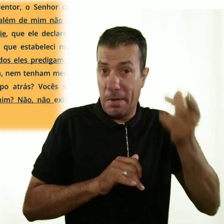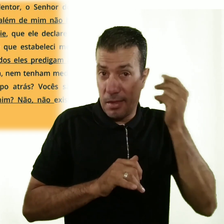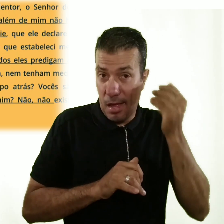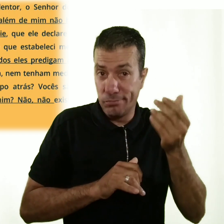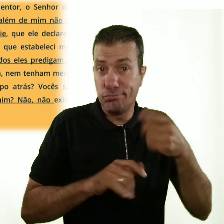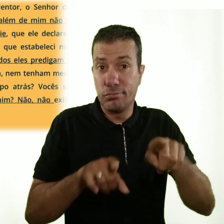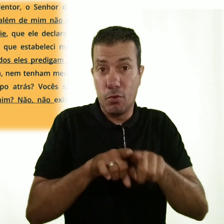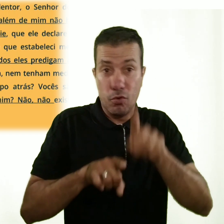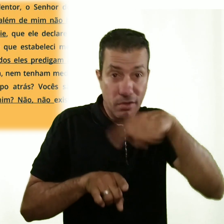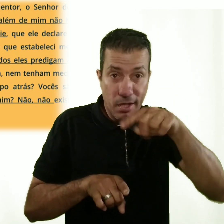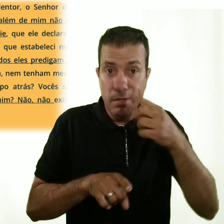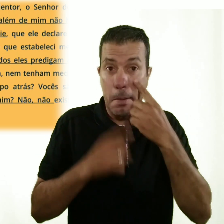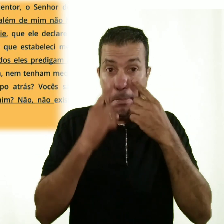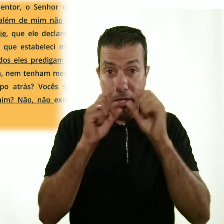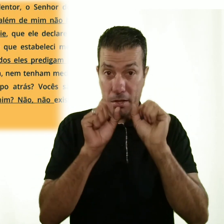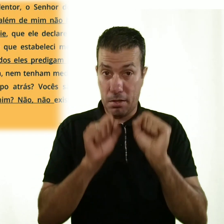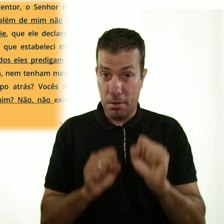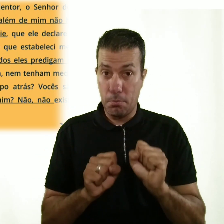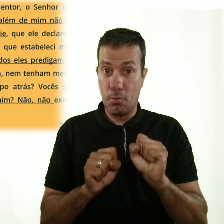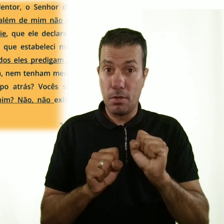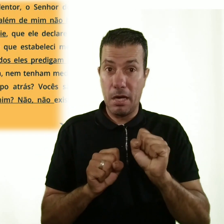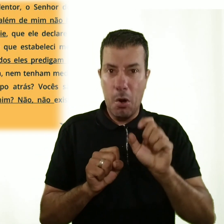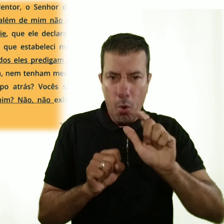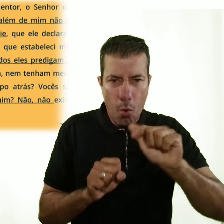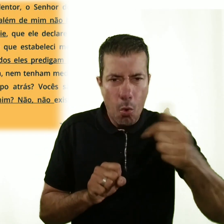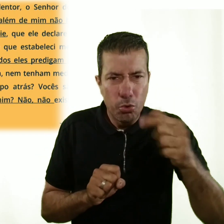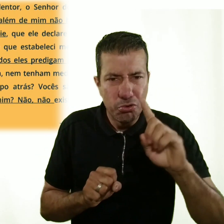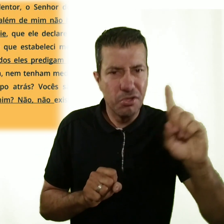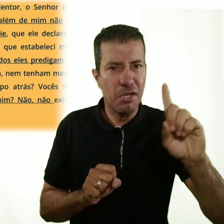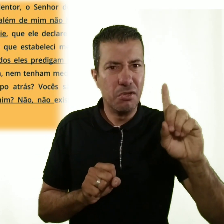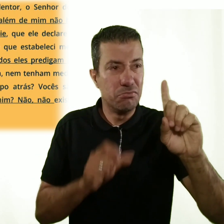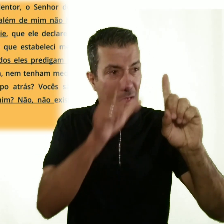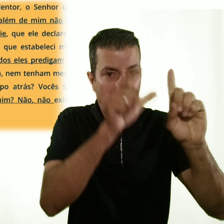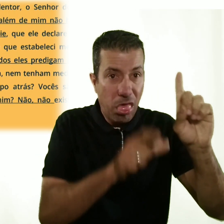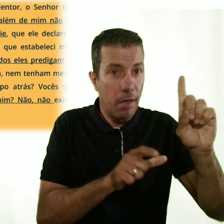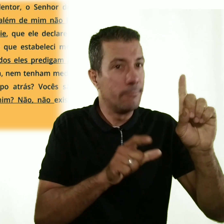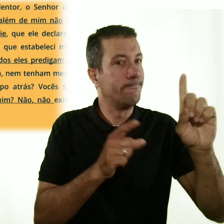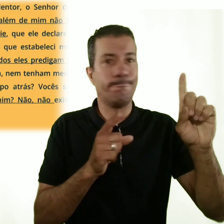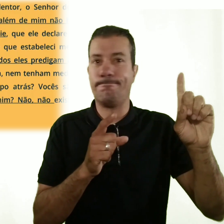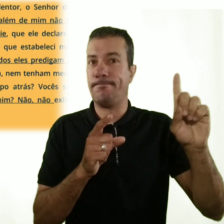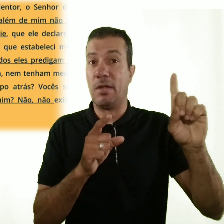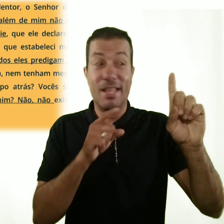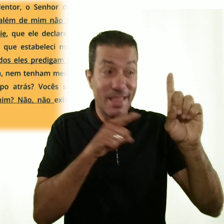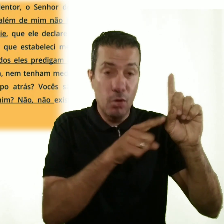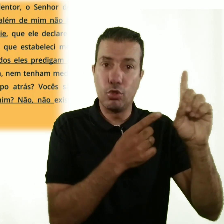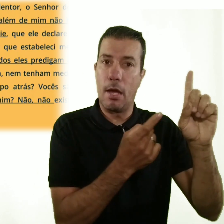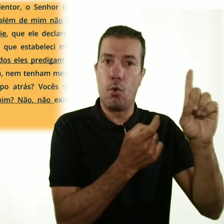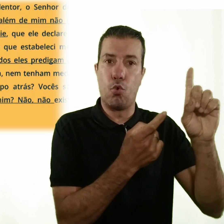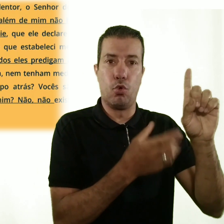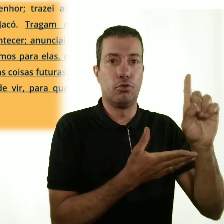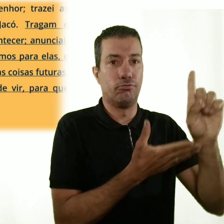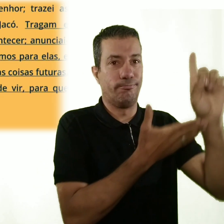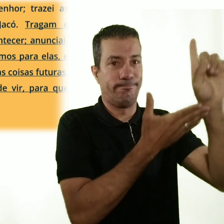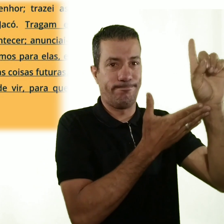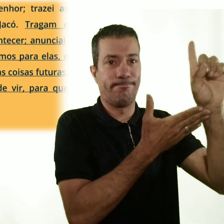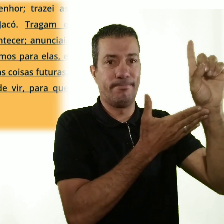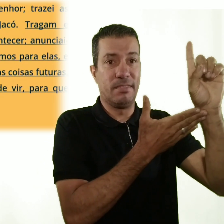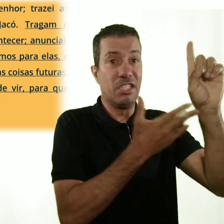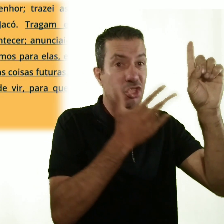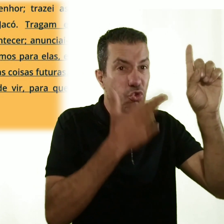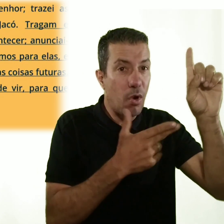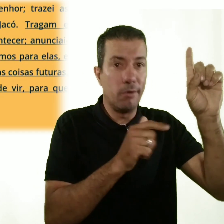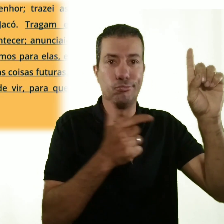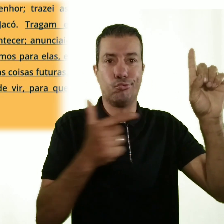minhas testemunhas. Há outro Deus além de mim? Não, não existe. Deus está falando pela terceira vez que não existe ninguém como Ele,